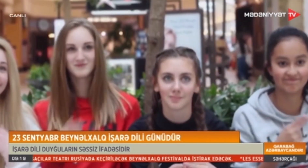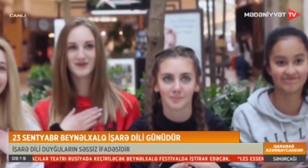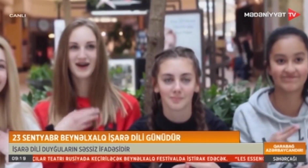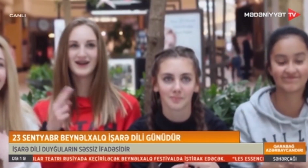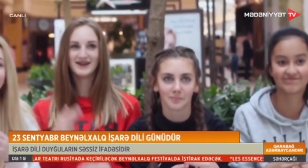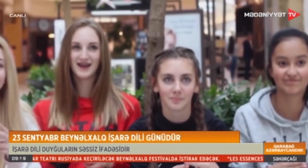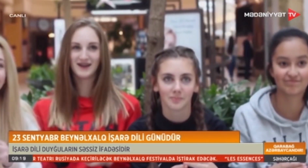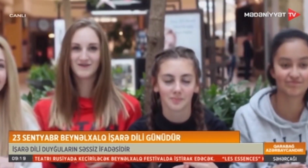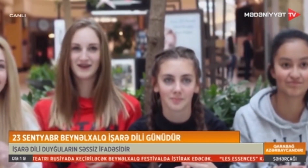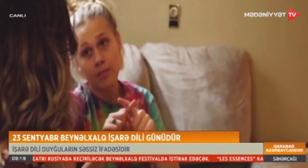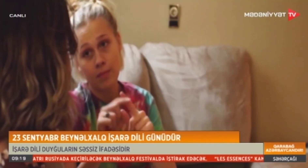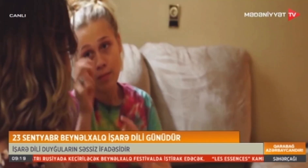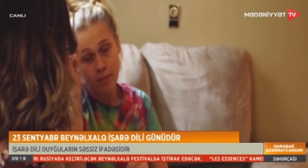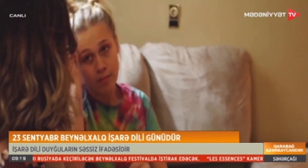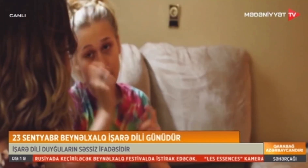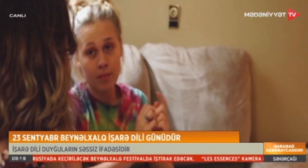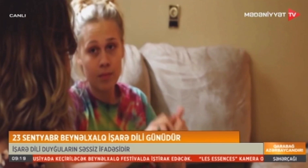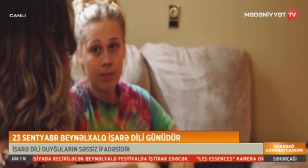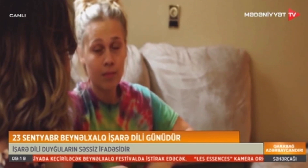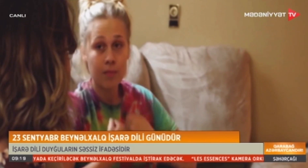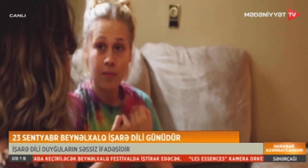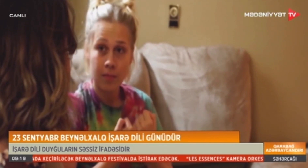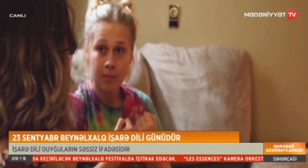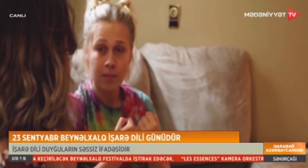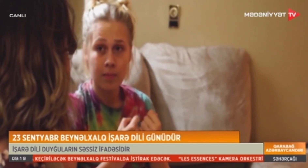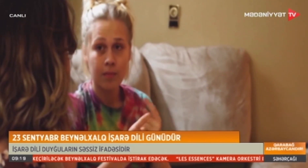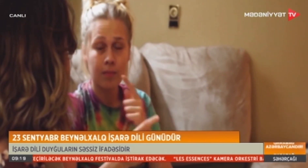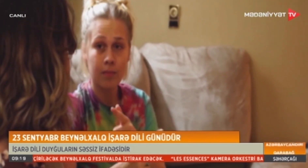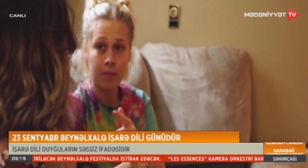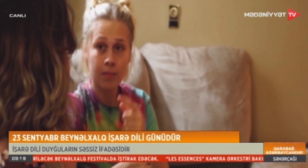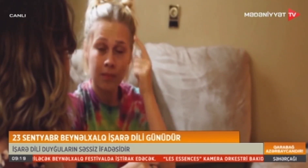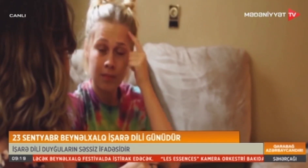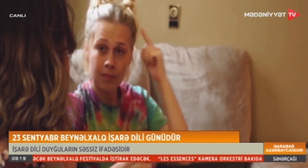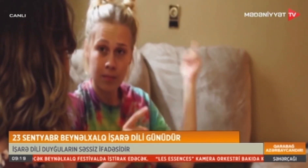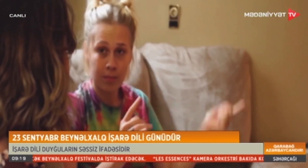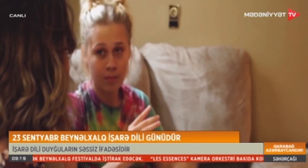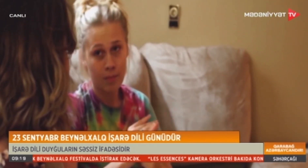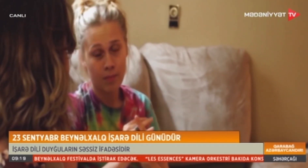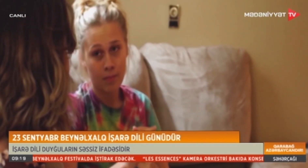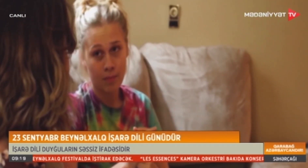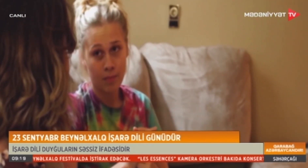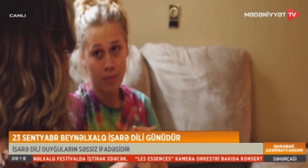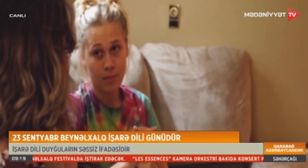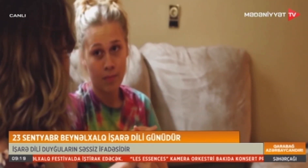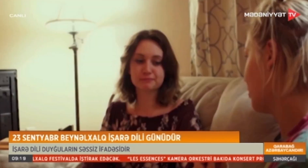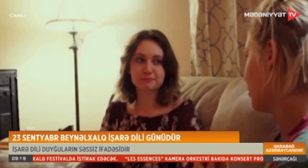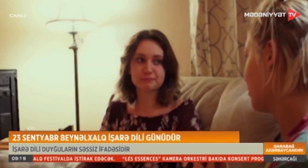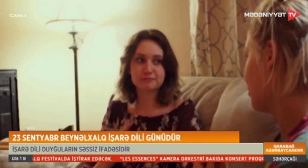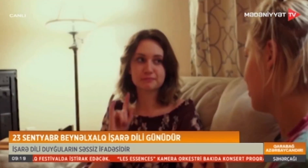o vəsaitlərdən, o kitablardan istifadə edə bilirlər. Bəli, oxuduqca da onlar belə daktillə oxuyurlar və öz, belə